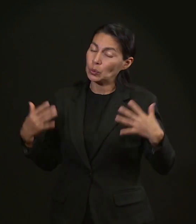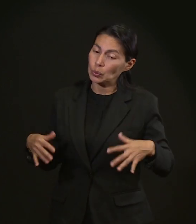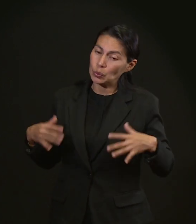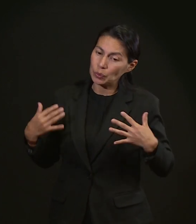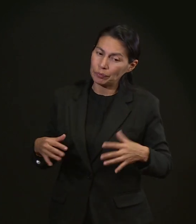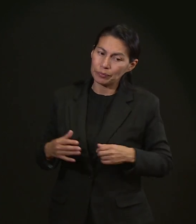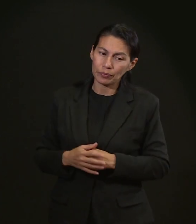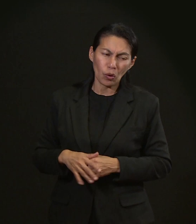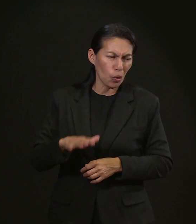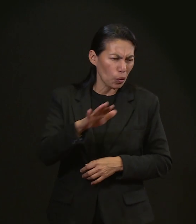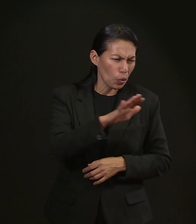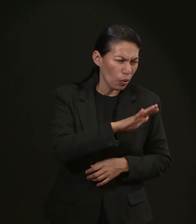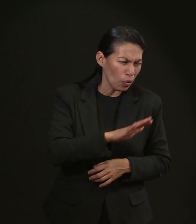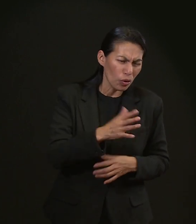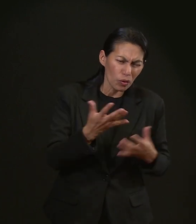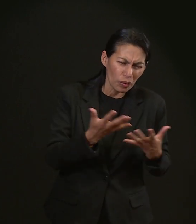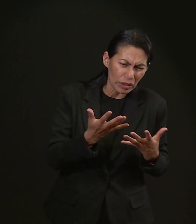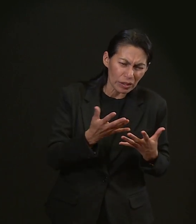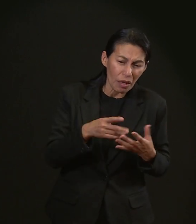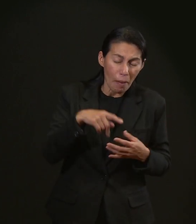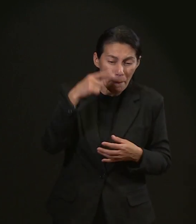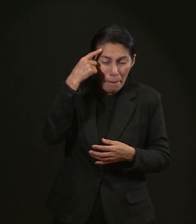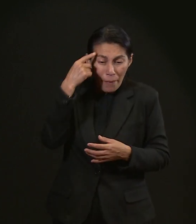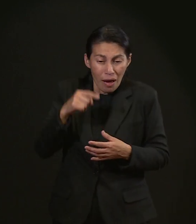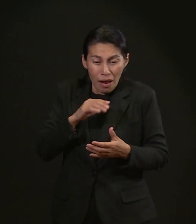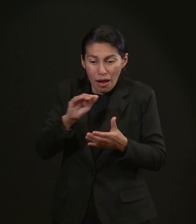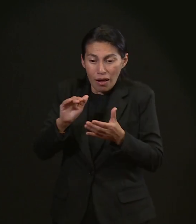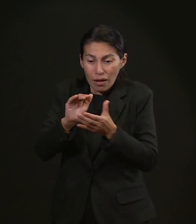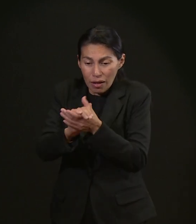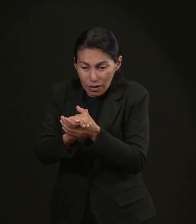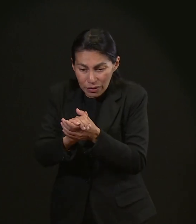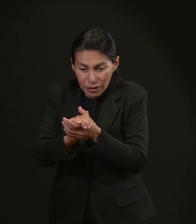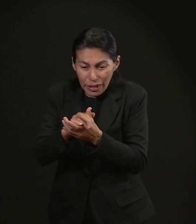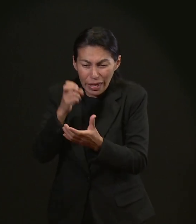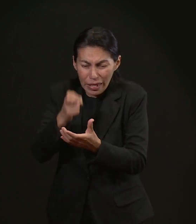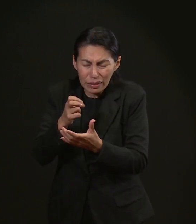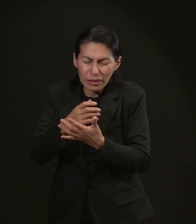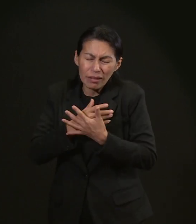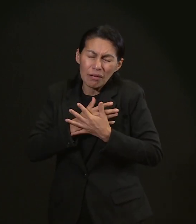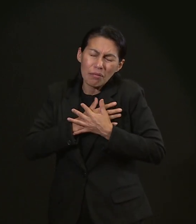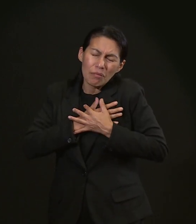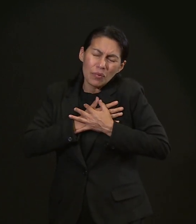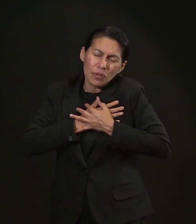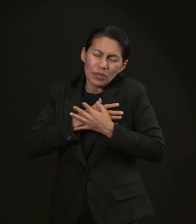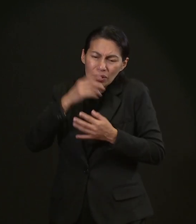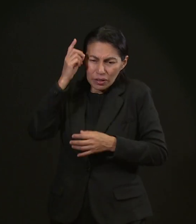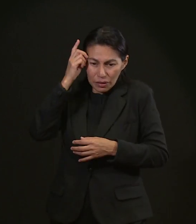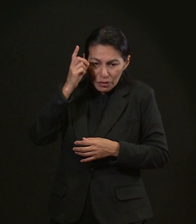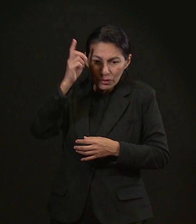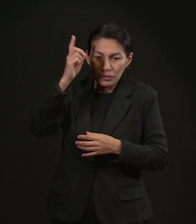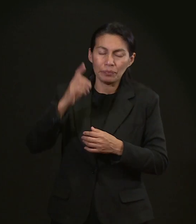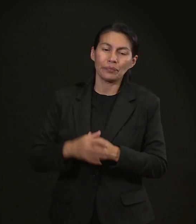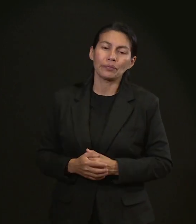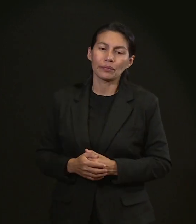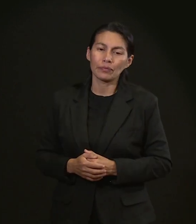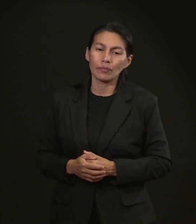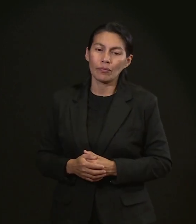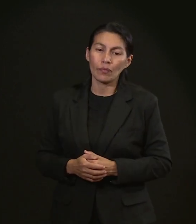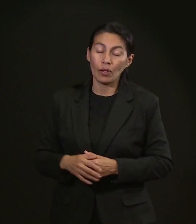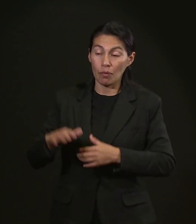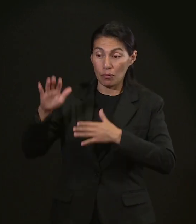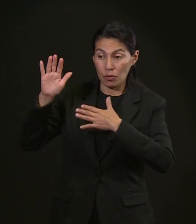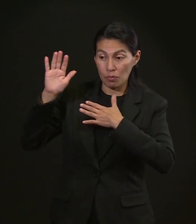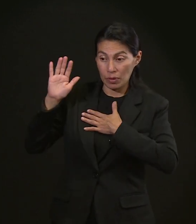paso dado hacia el matrimonio tiene que ser dado en el temor de dios porque es un pacto